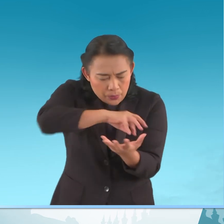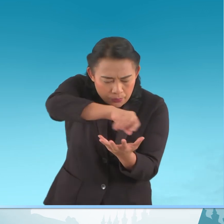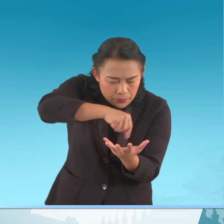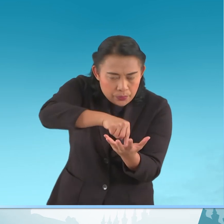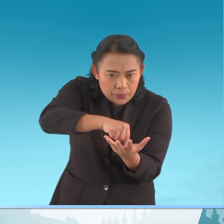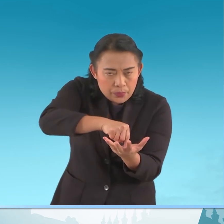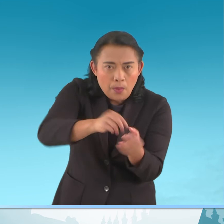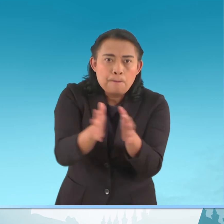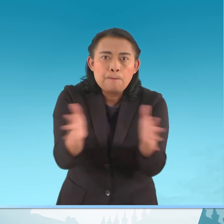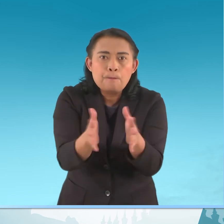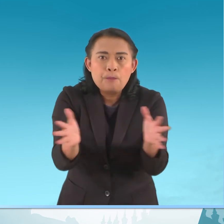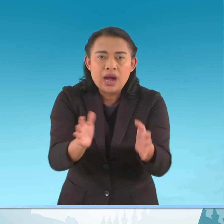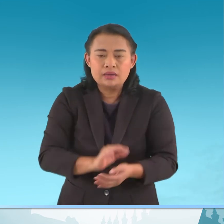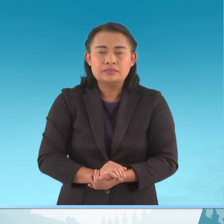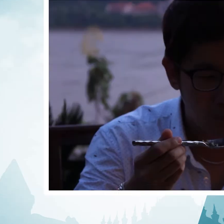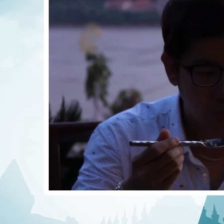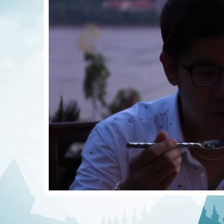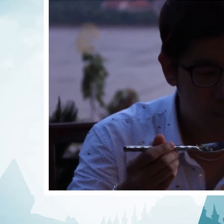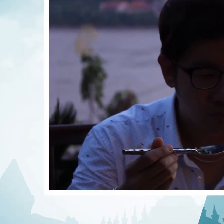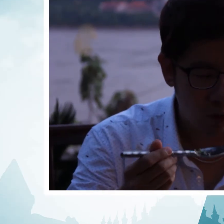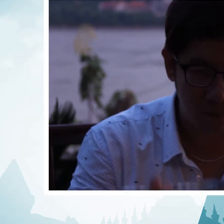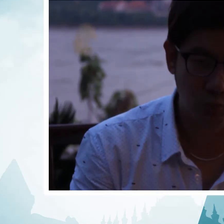หูมาเต็ม